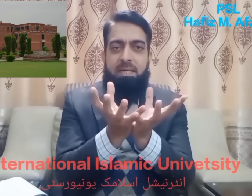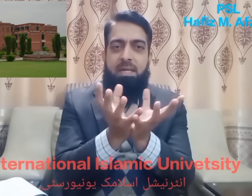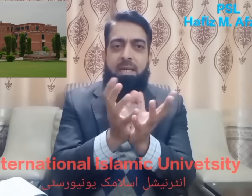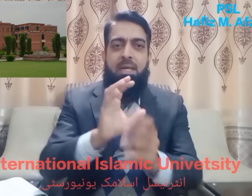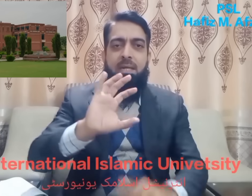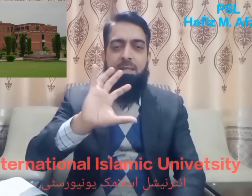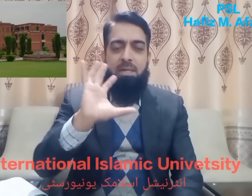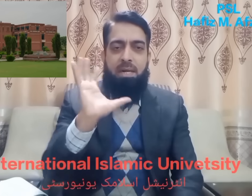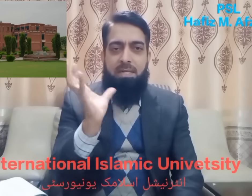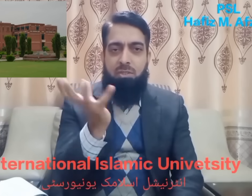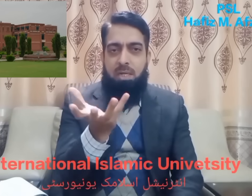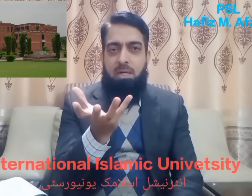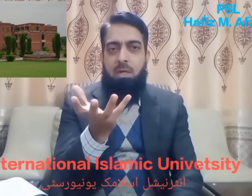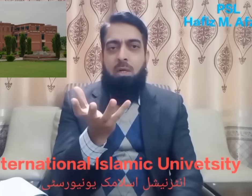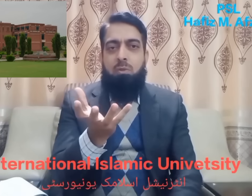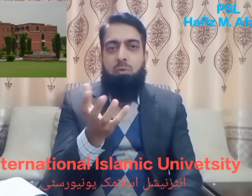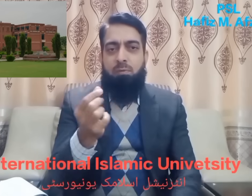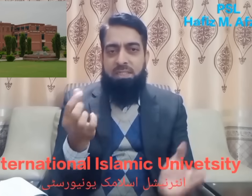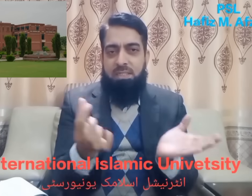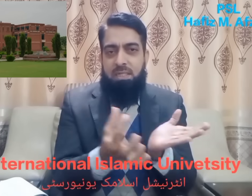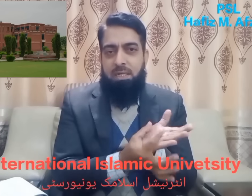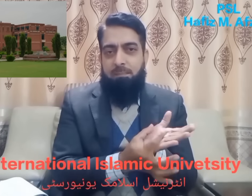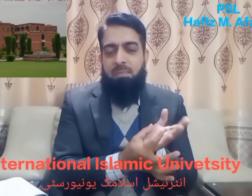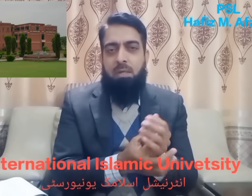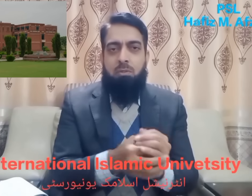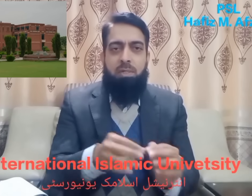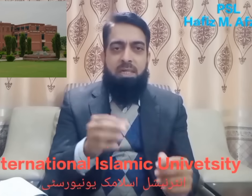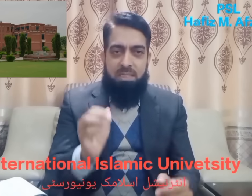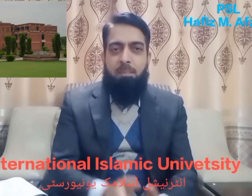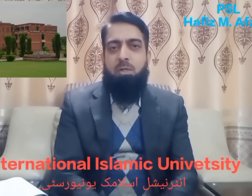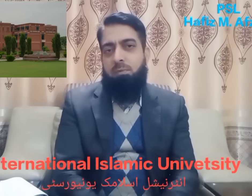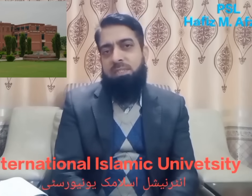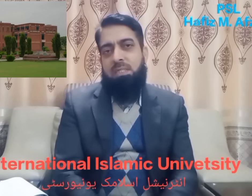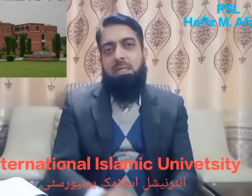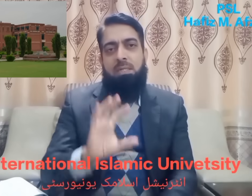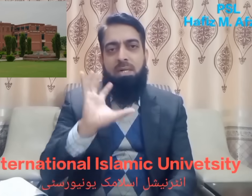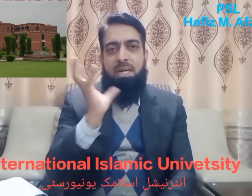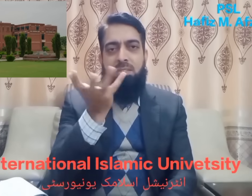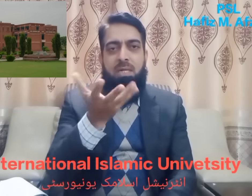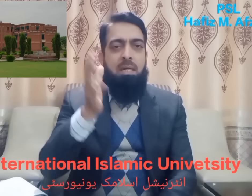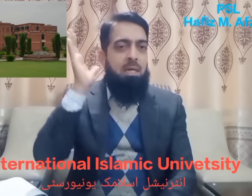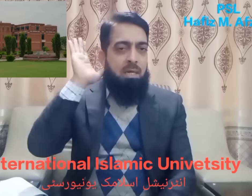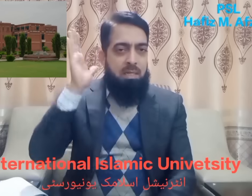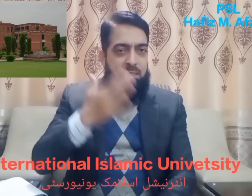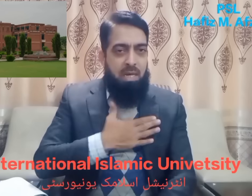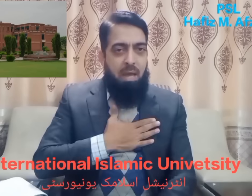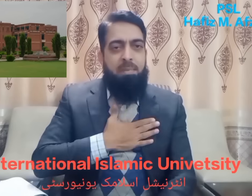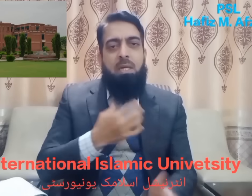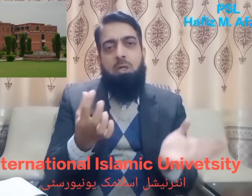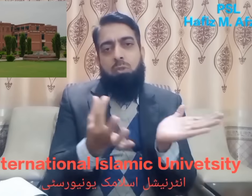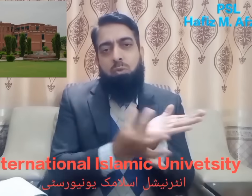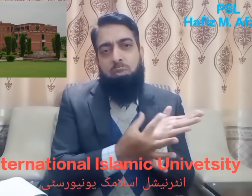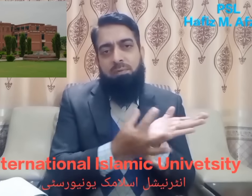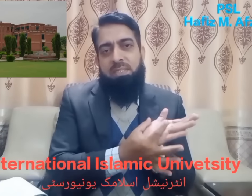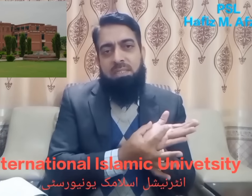साइन करेंगे। इंटरनेशनल यूनिवर्सिटी सॉरी इस्लामिक यूनिवर्सिटी, इंटरनेशनल इस्लामिक